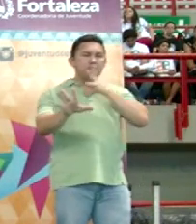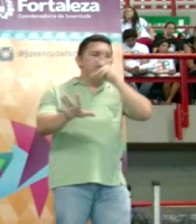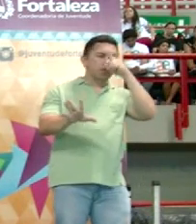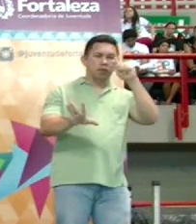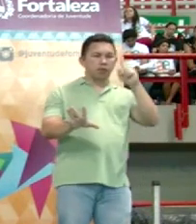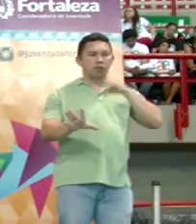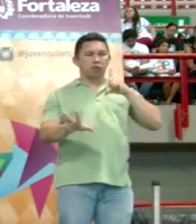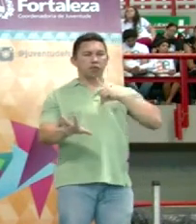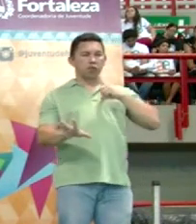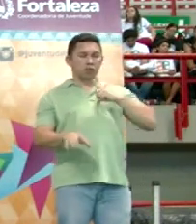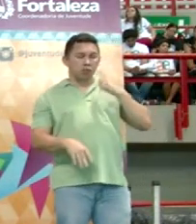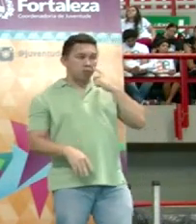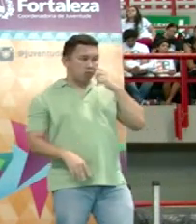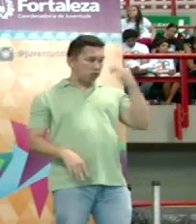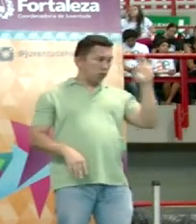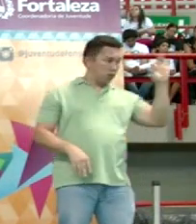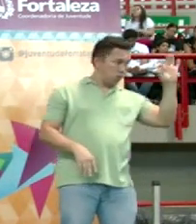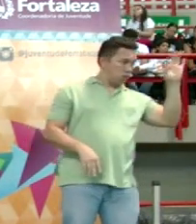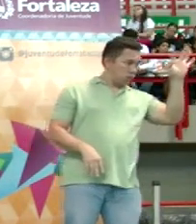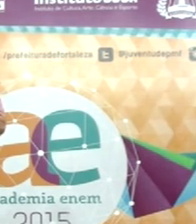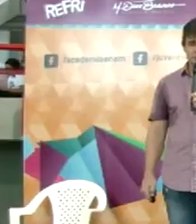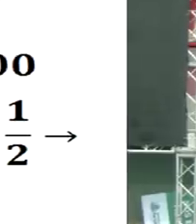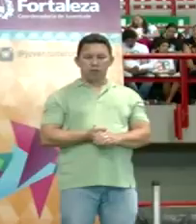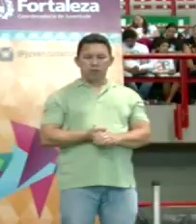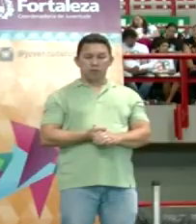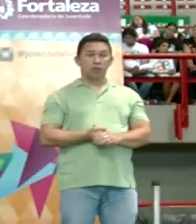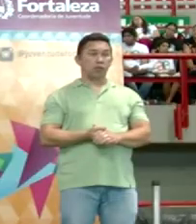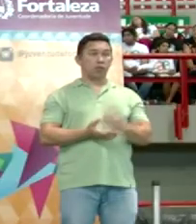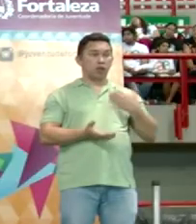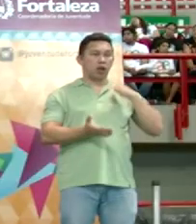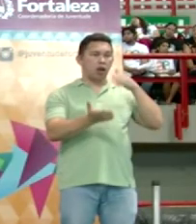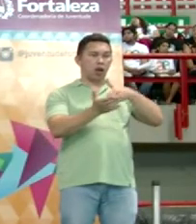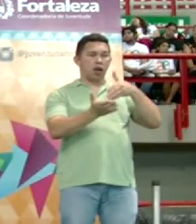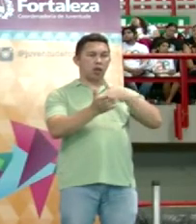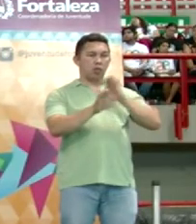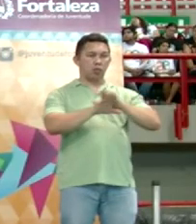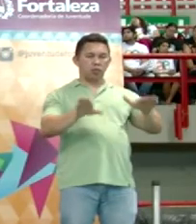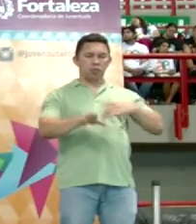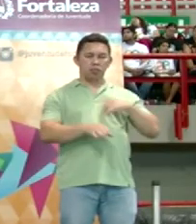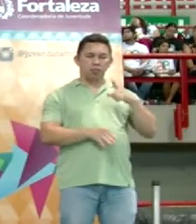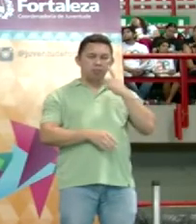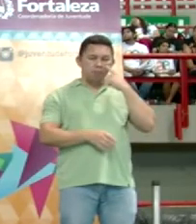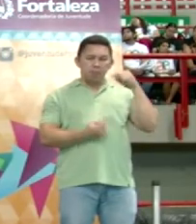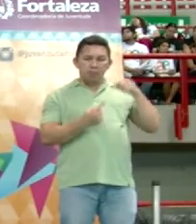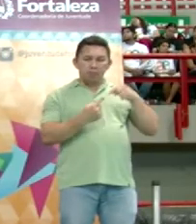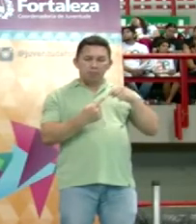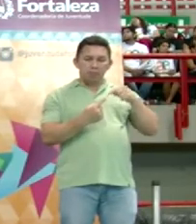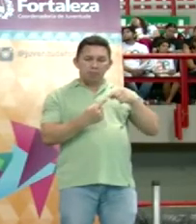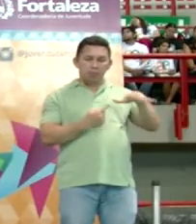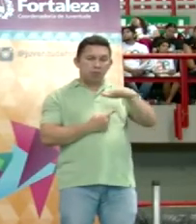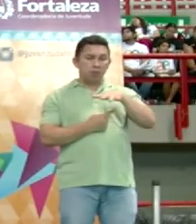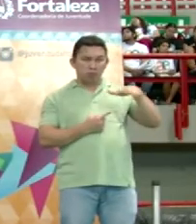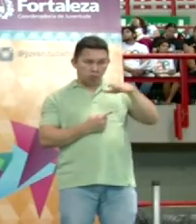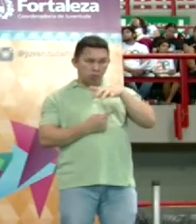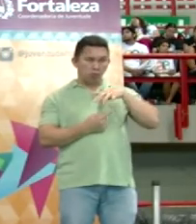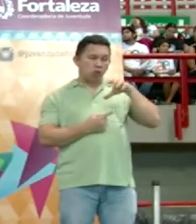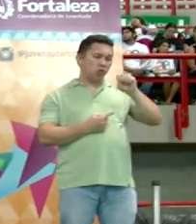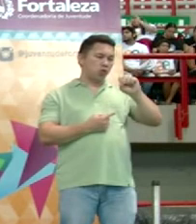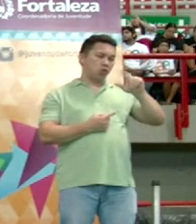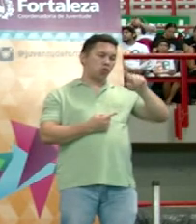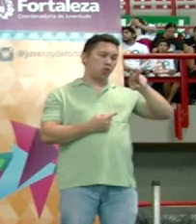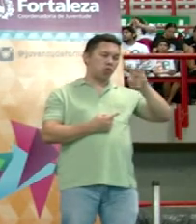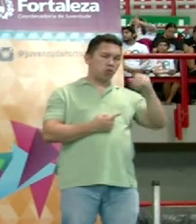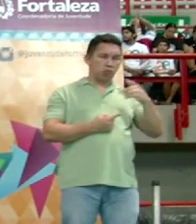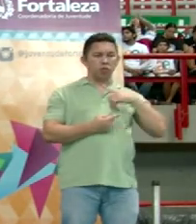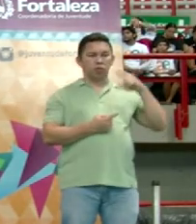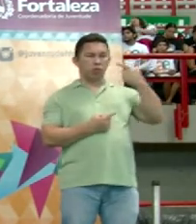fazer 10% de 52,80 e diminuir. Não posso. A última. Concentração de soluto. A concentração de soluto